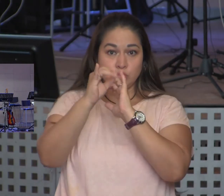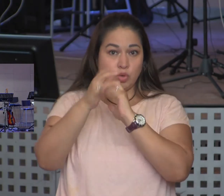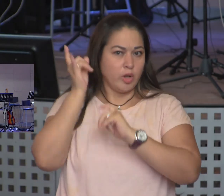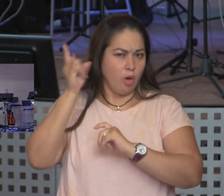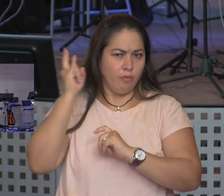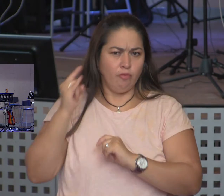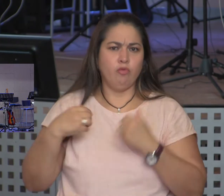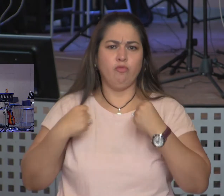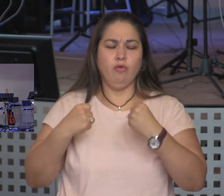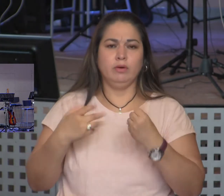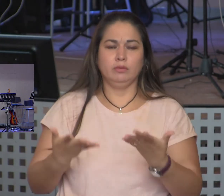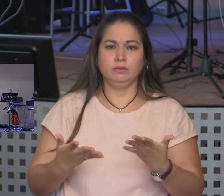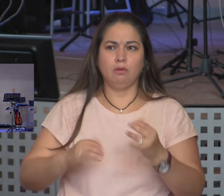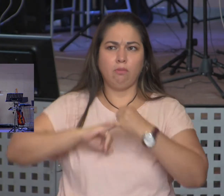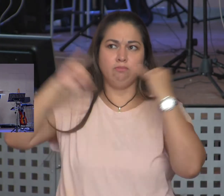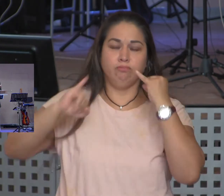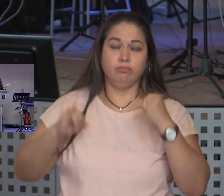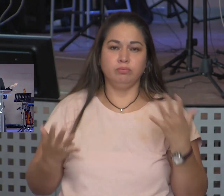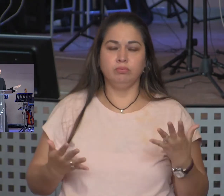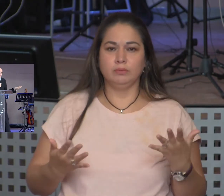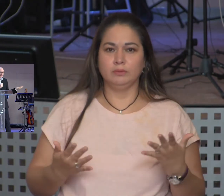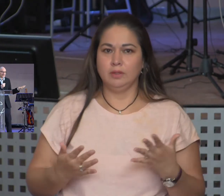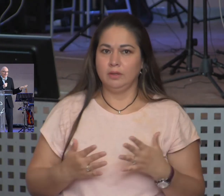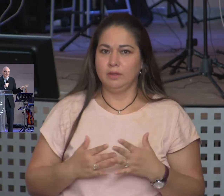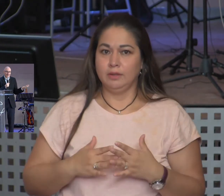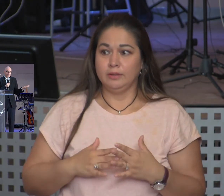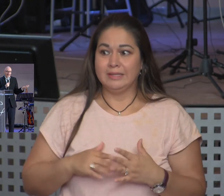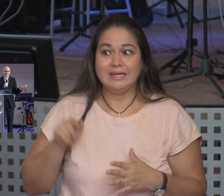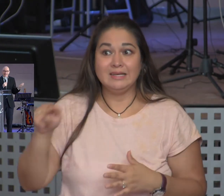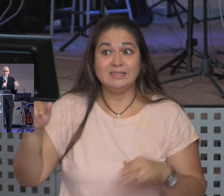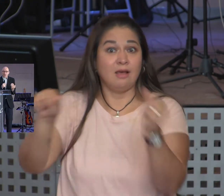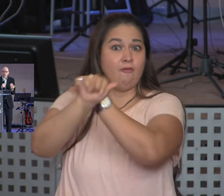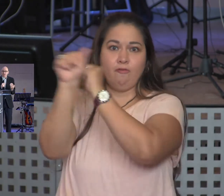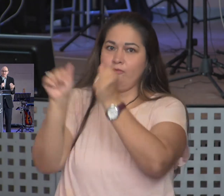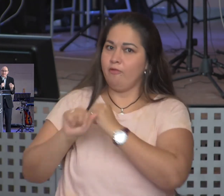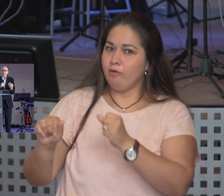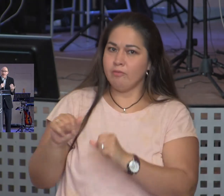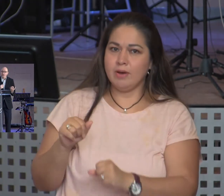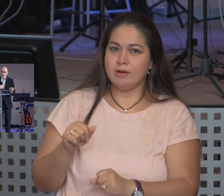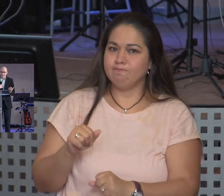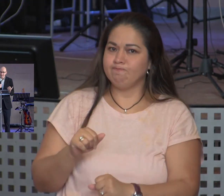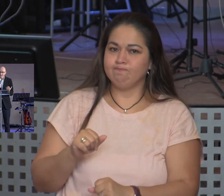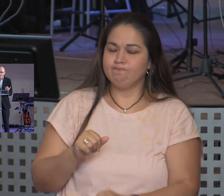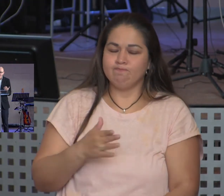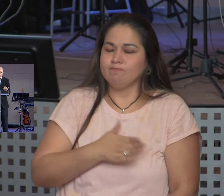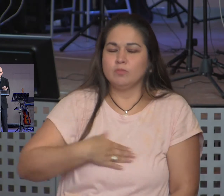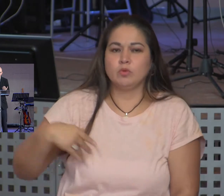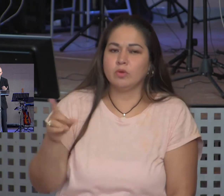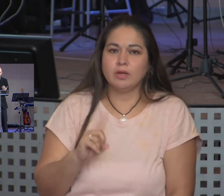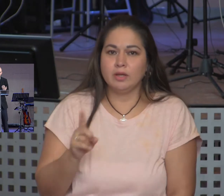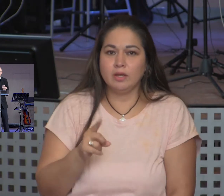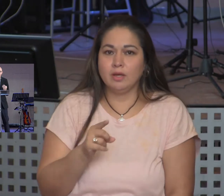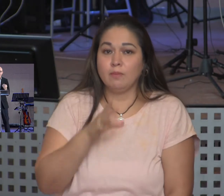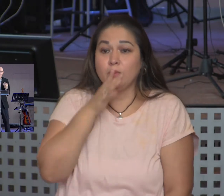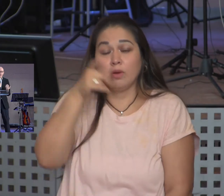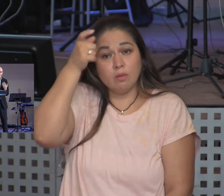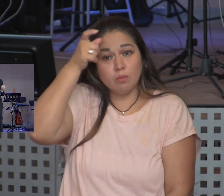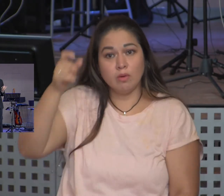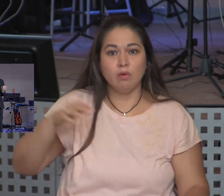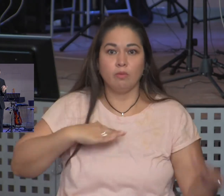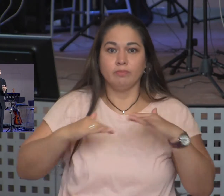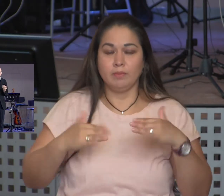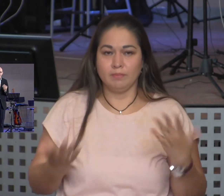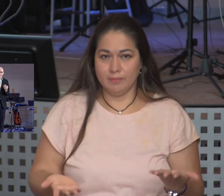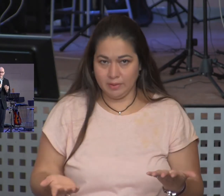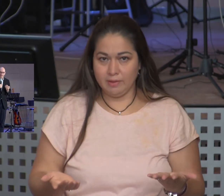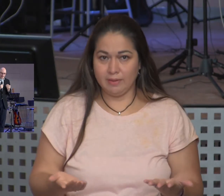¿no? Por eso decía antes, hasta nosotros temblamos cuando la voz de